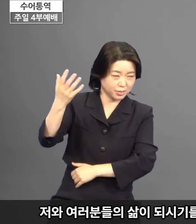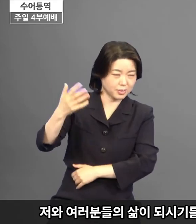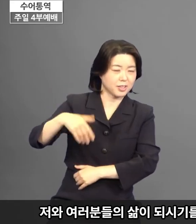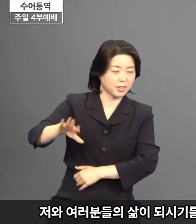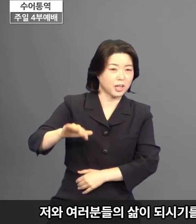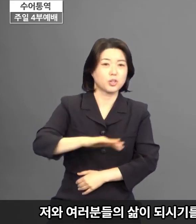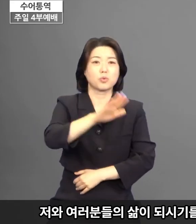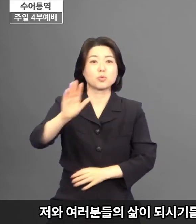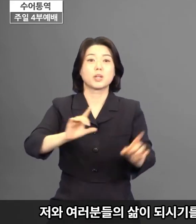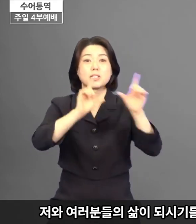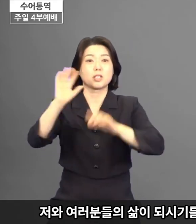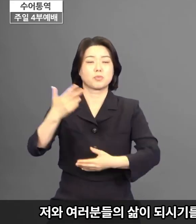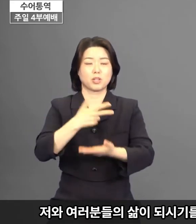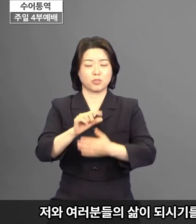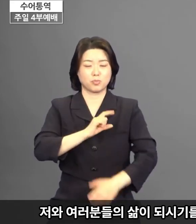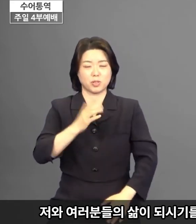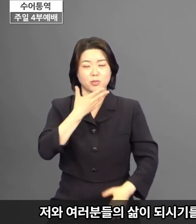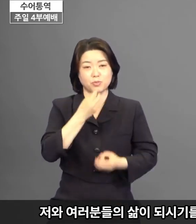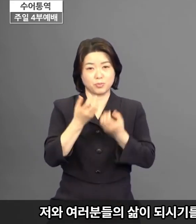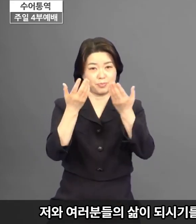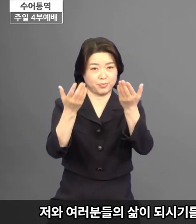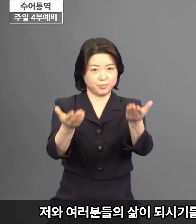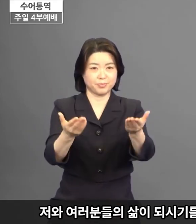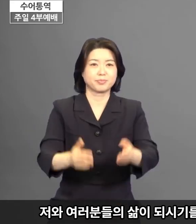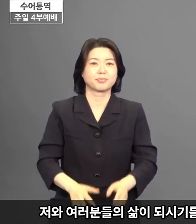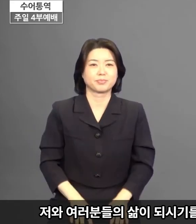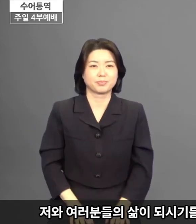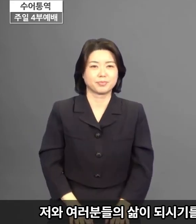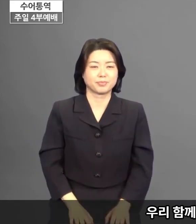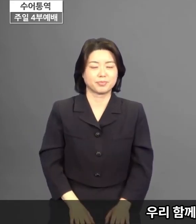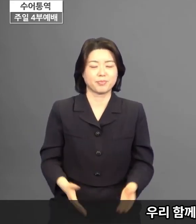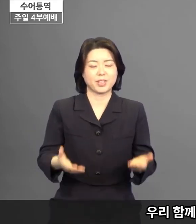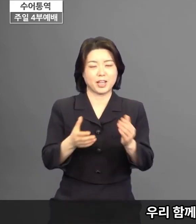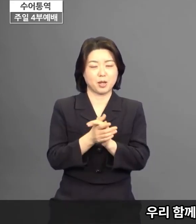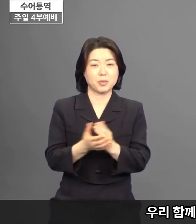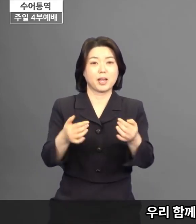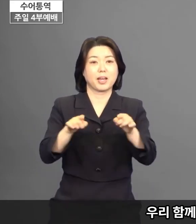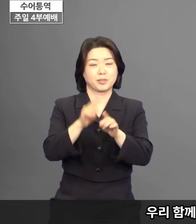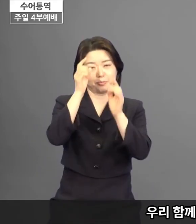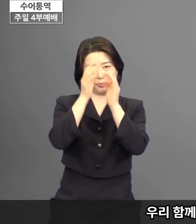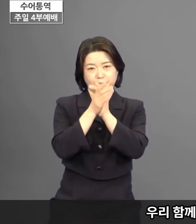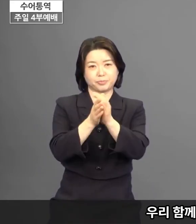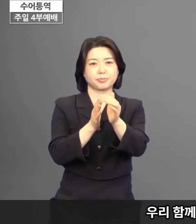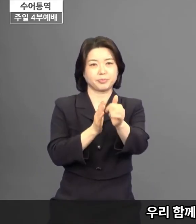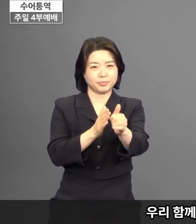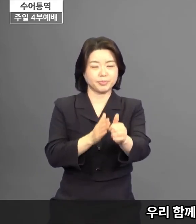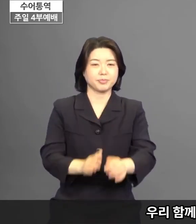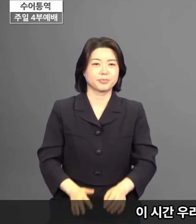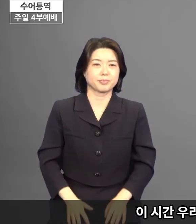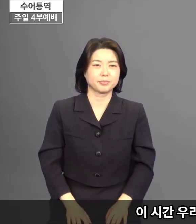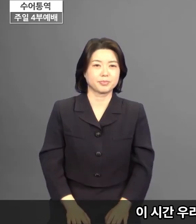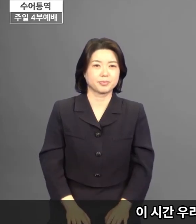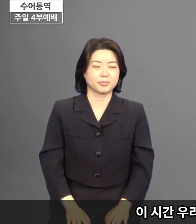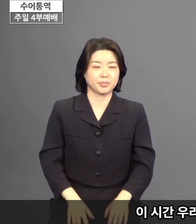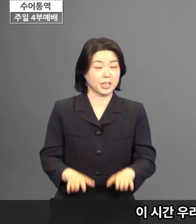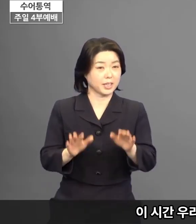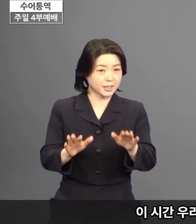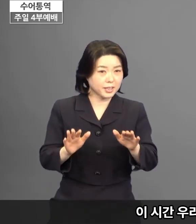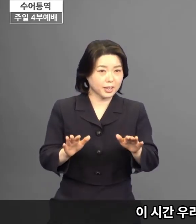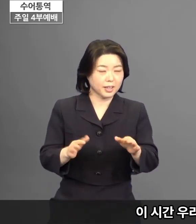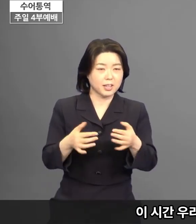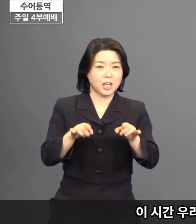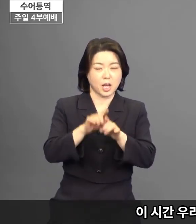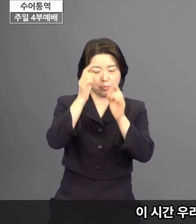저와 여러분들의 삶이 되시기를 주님의 이름으로 축원드립니다. 아멘. 우리 함께 기도하겠습니다. 이 시간 우리